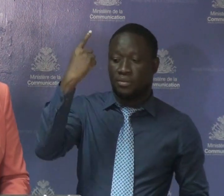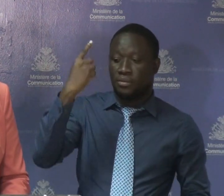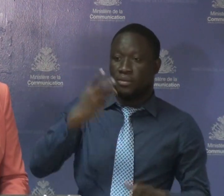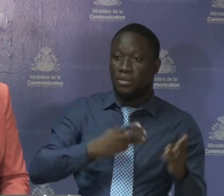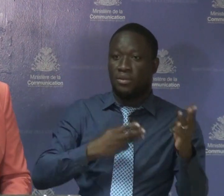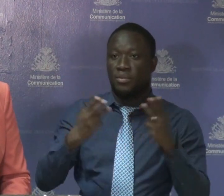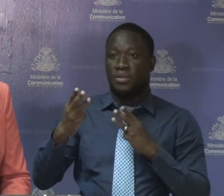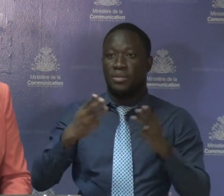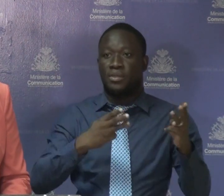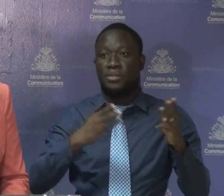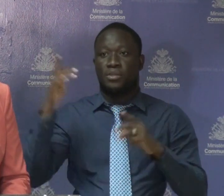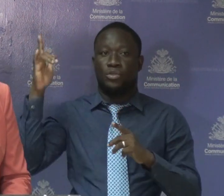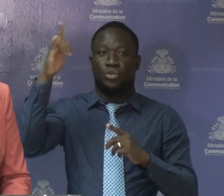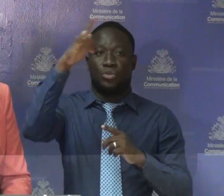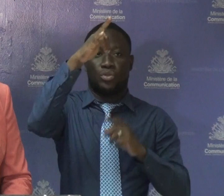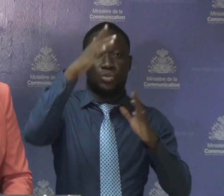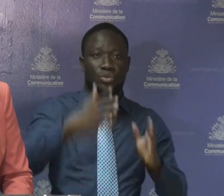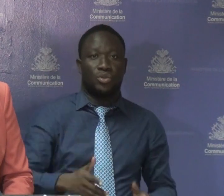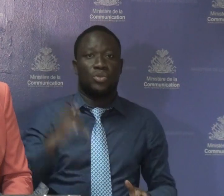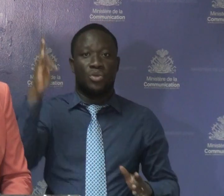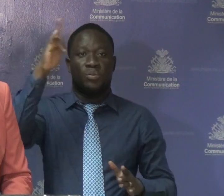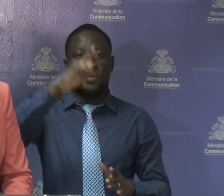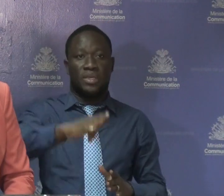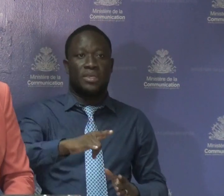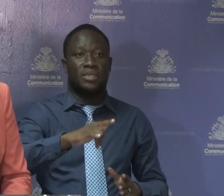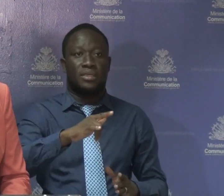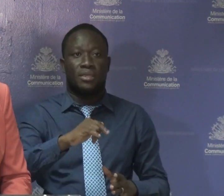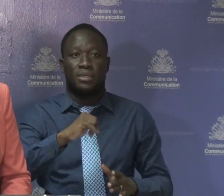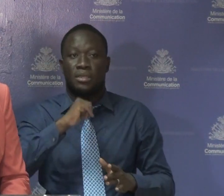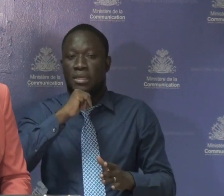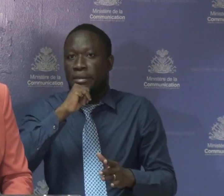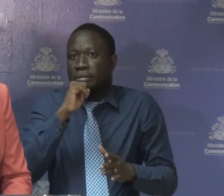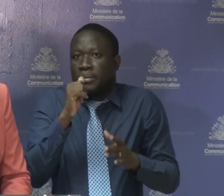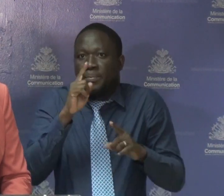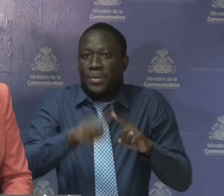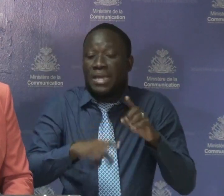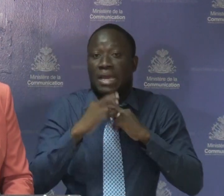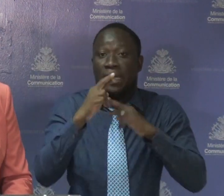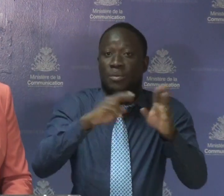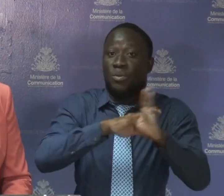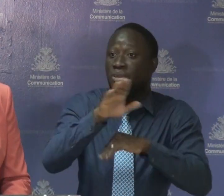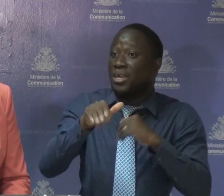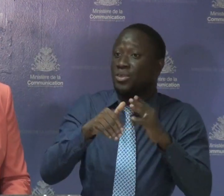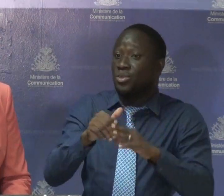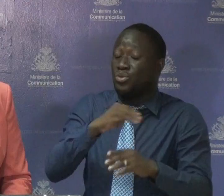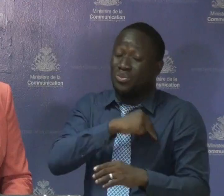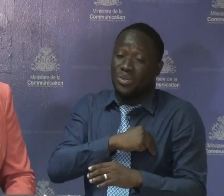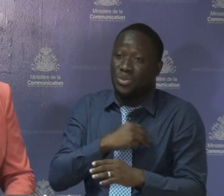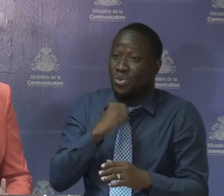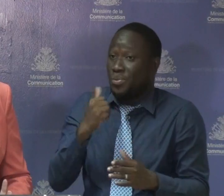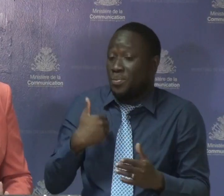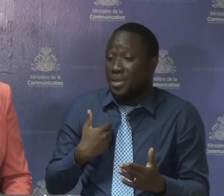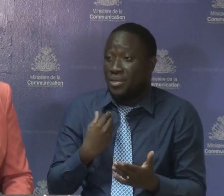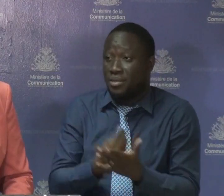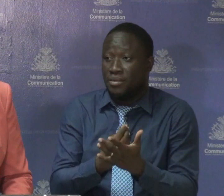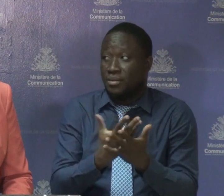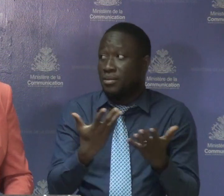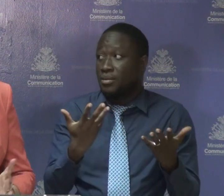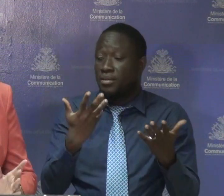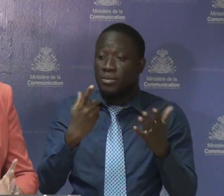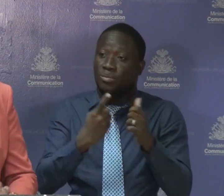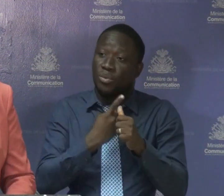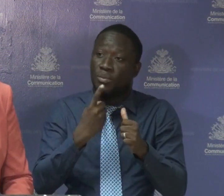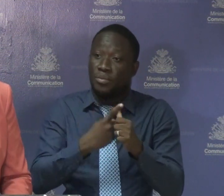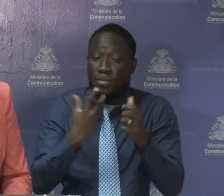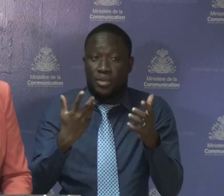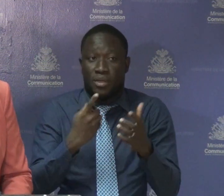ministère touriste, c'est que le ministère n'est pas outillé pour répondre à toutes missions et attributions. Premier bah,